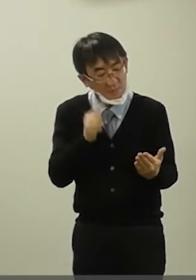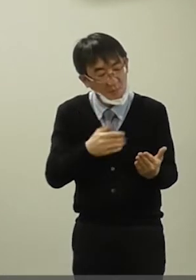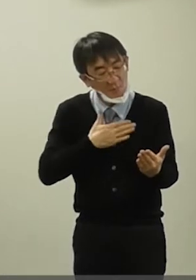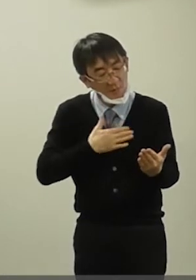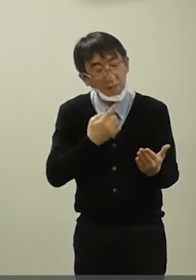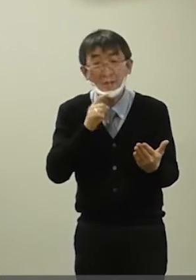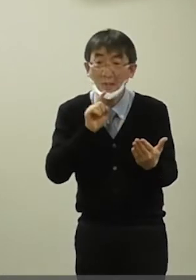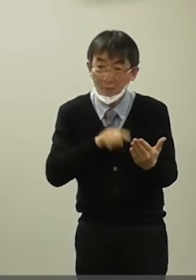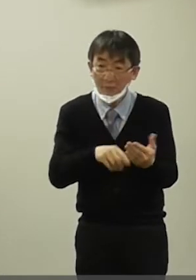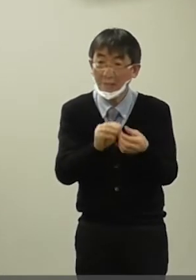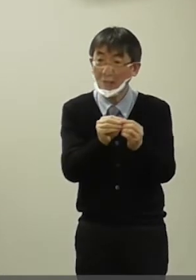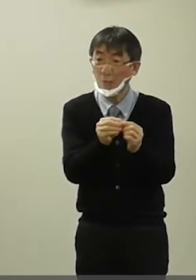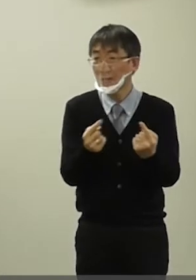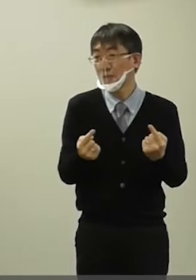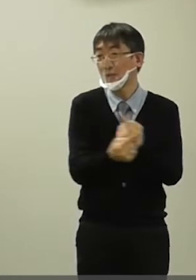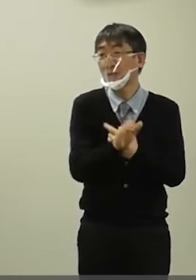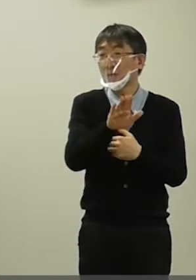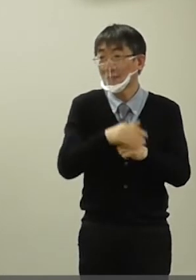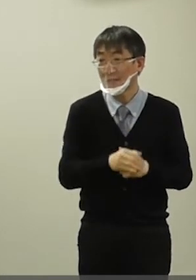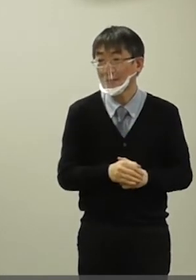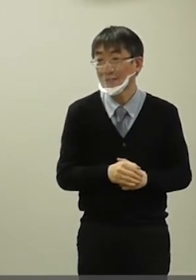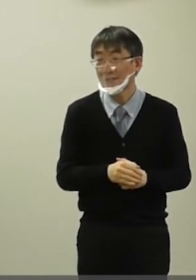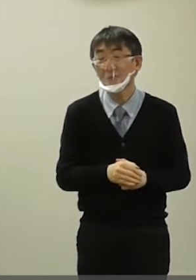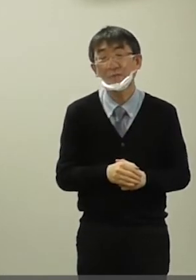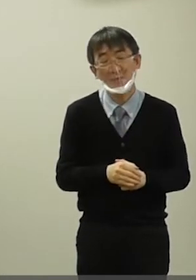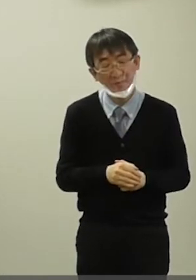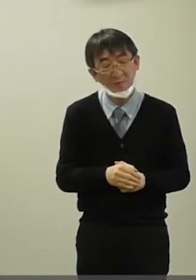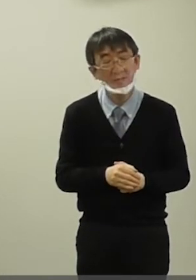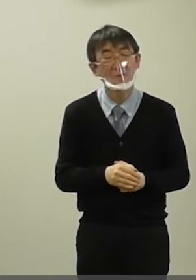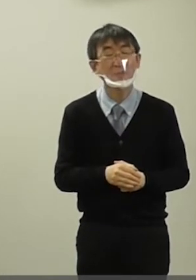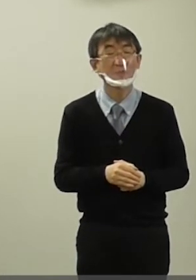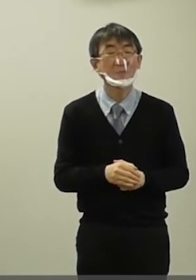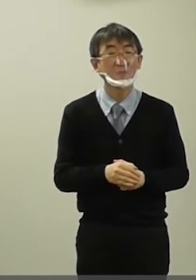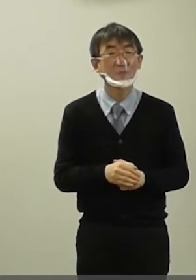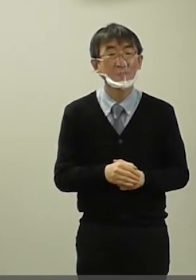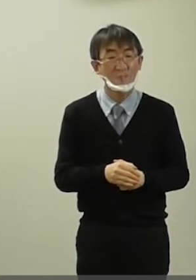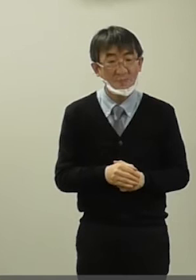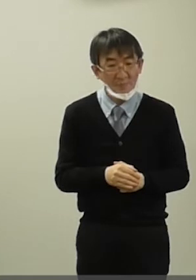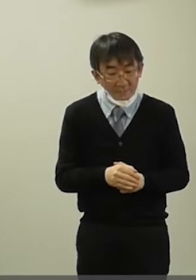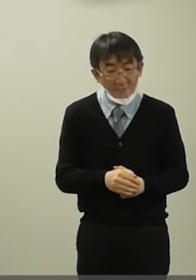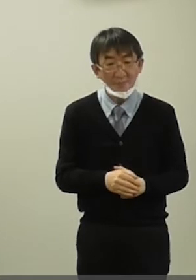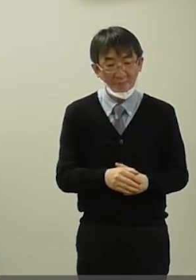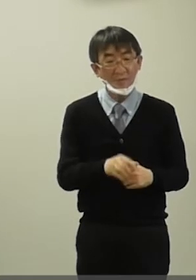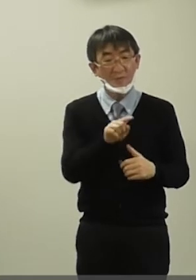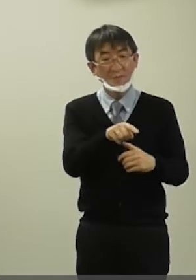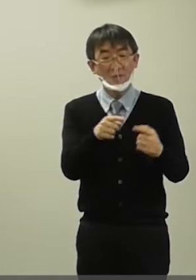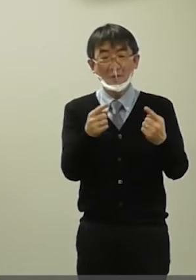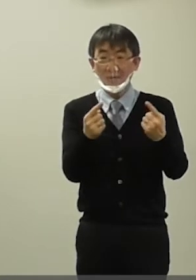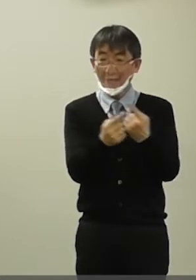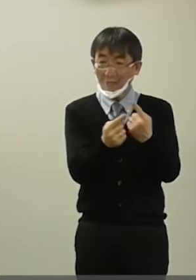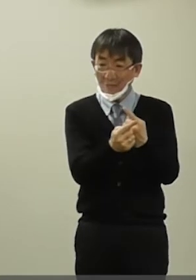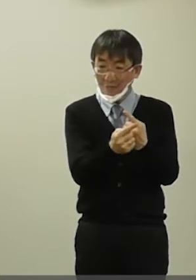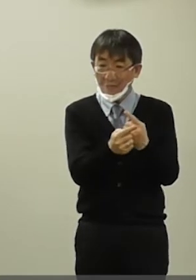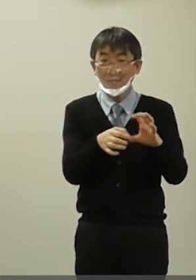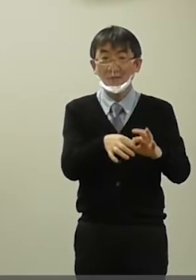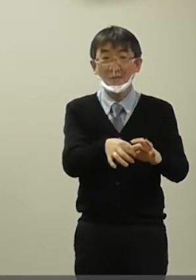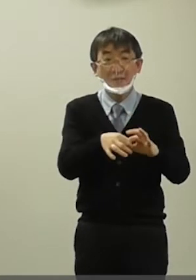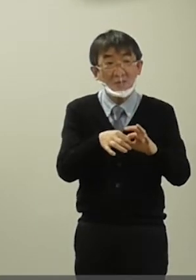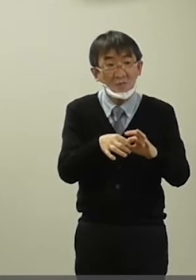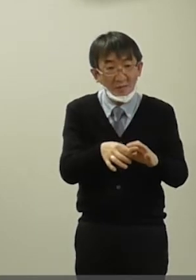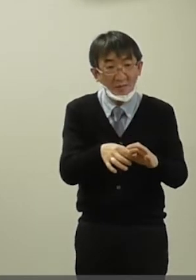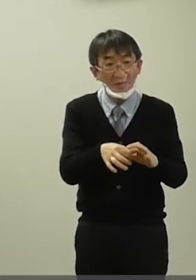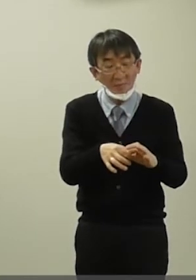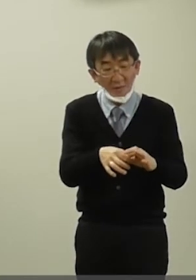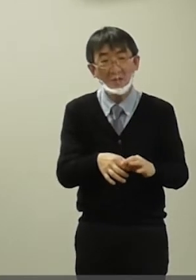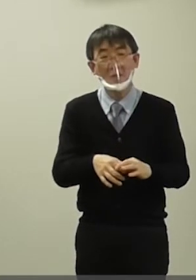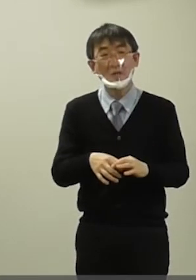配色という風になっているかなというふうに思いますなお以上となりますがし盛大につきましては姿勢を